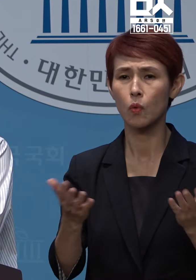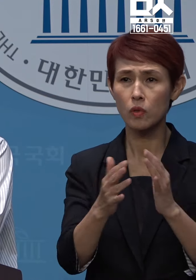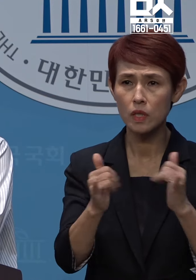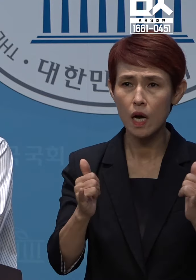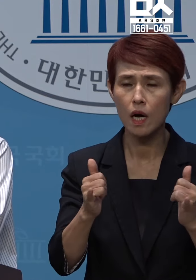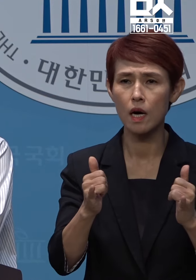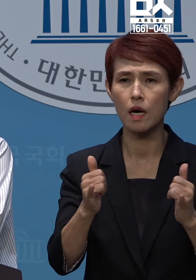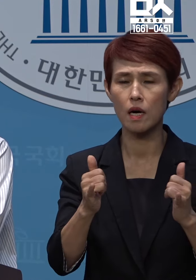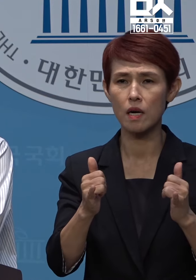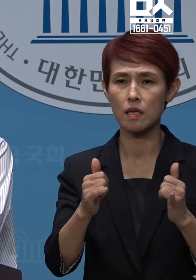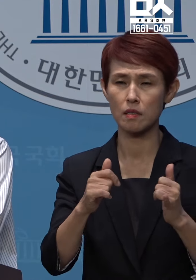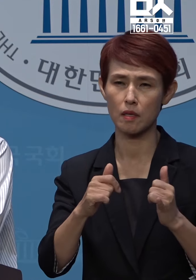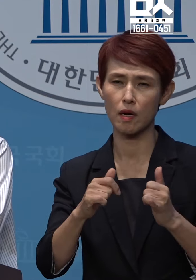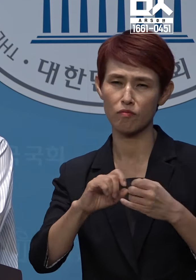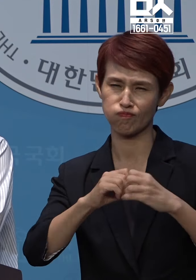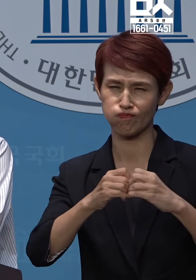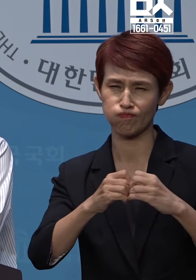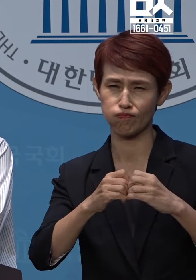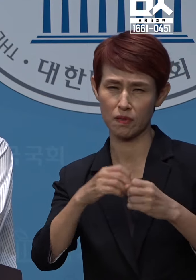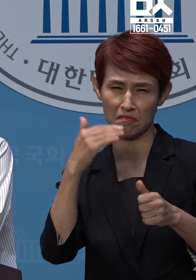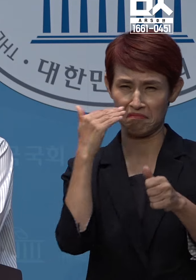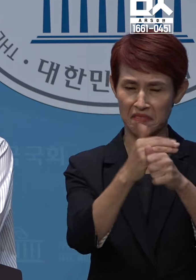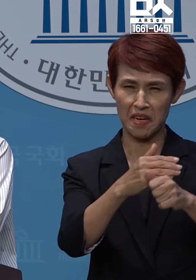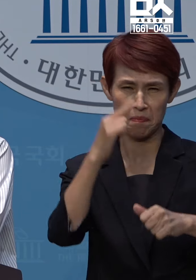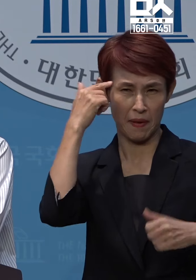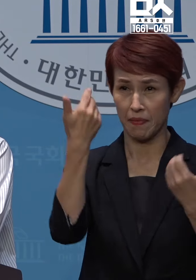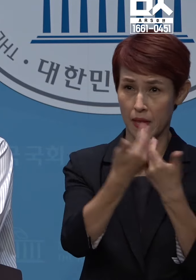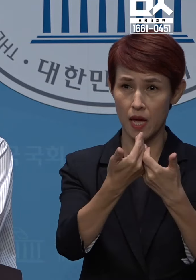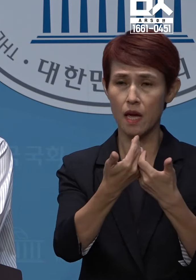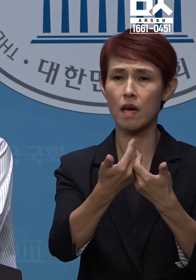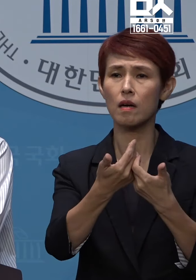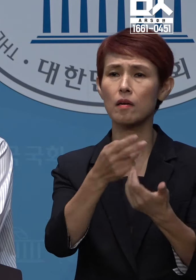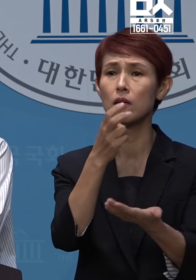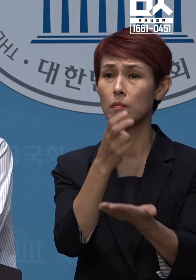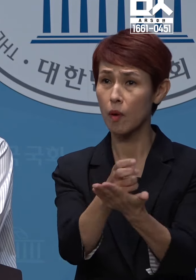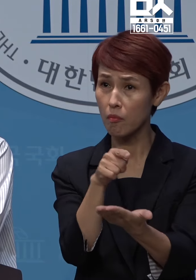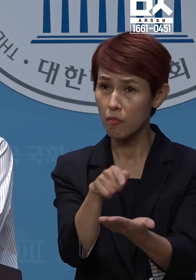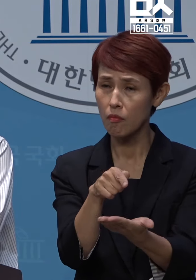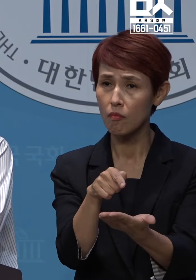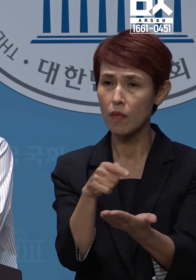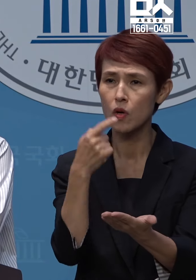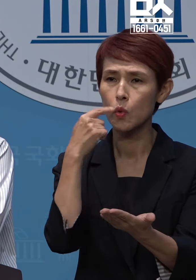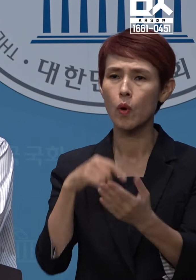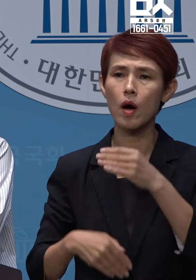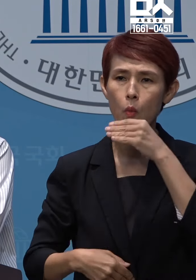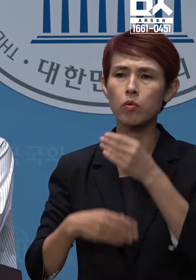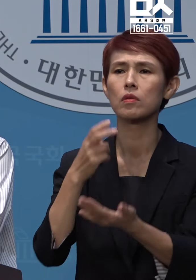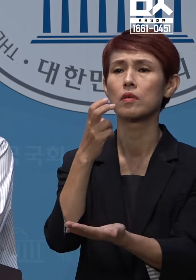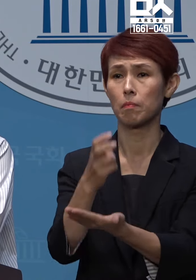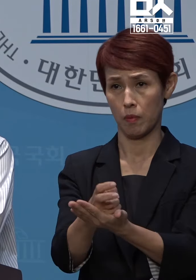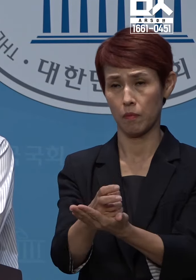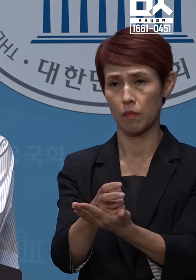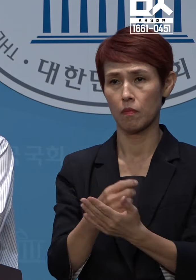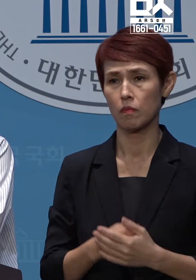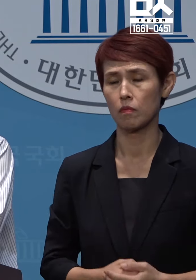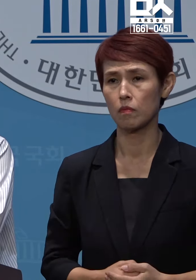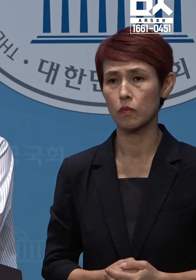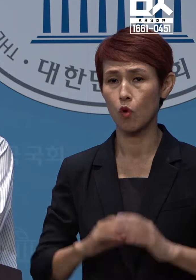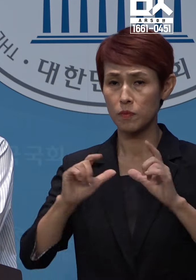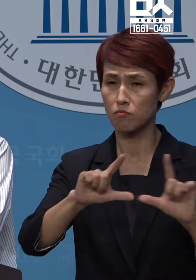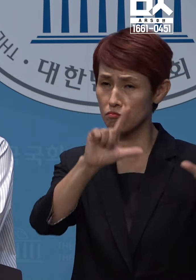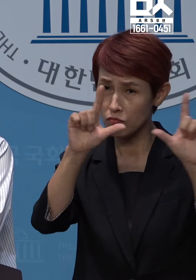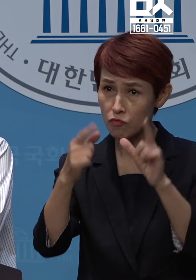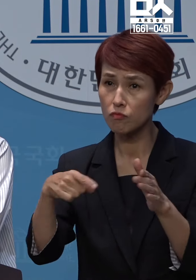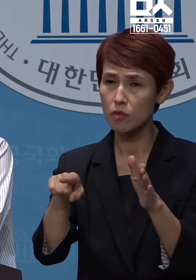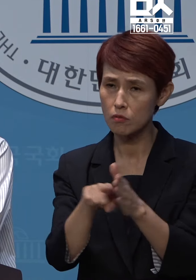대한 원청에 책임을 강화하고 파업 노동자에 대한 손해 배상 청구를 제안하는 노란봉투법 국민